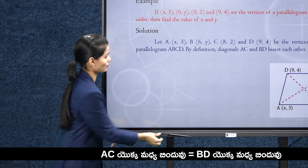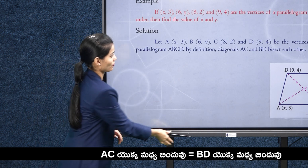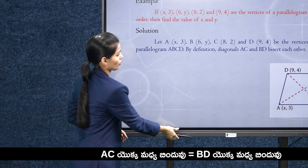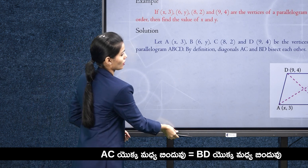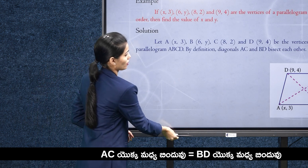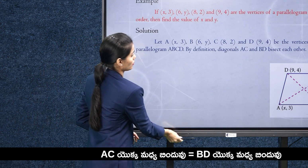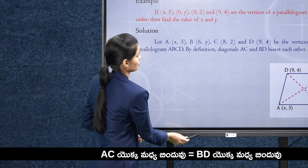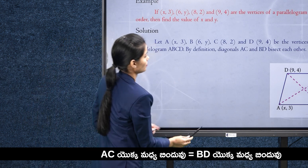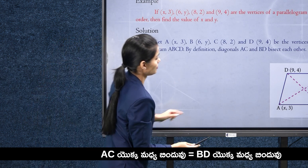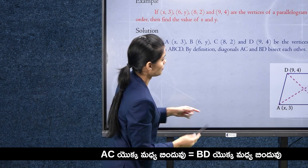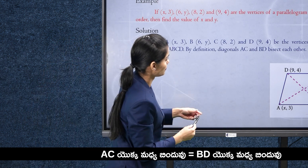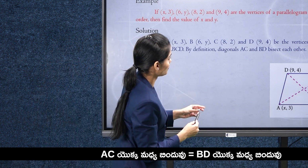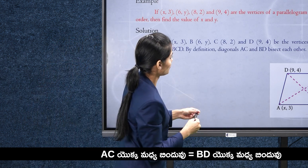బిందువు.